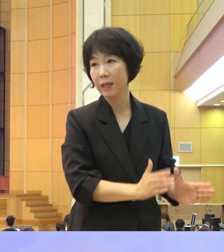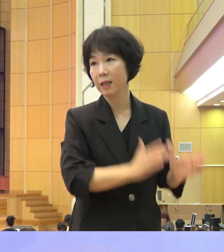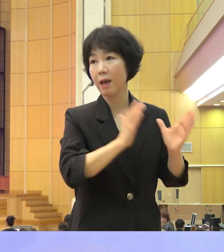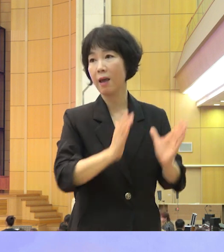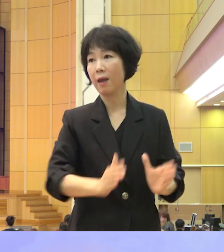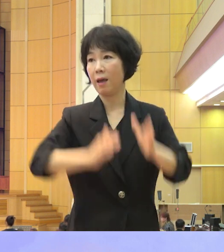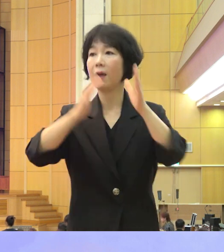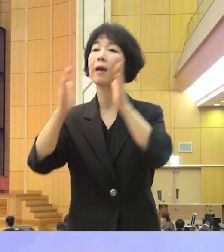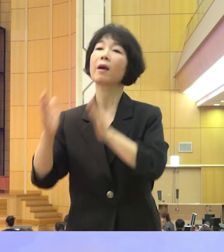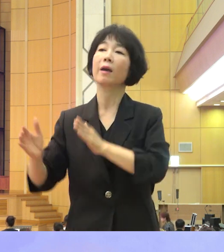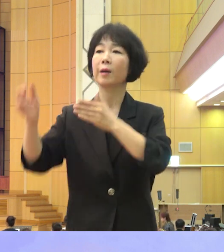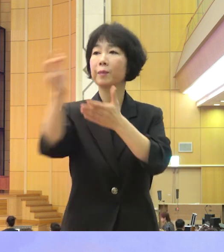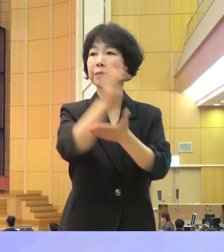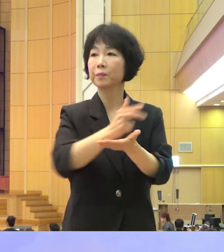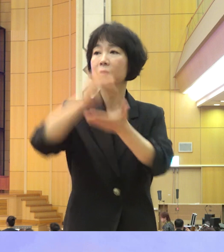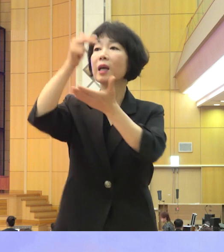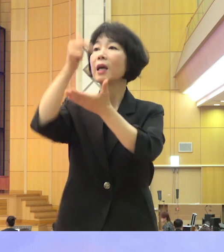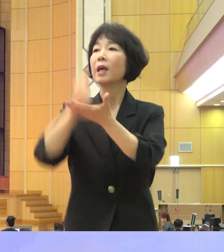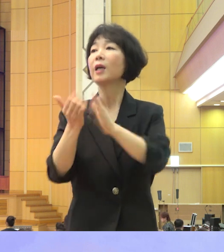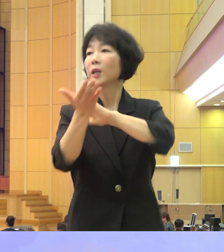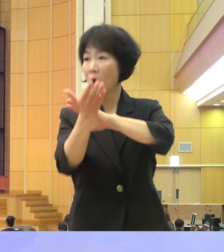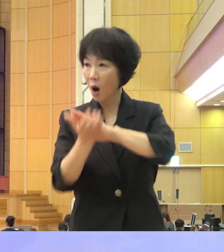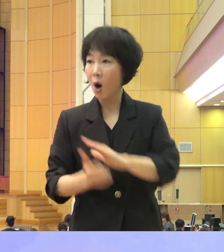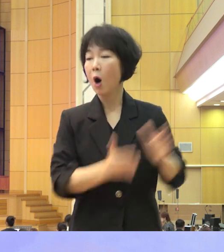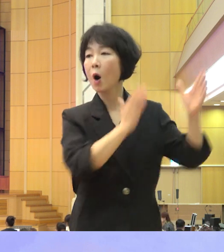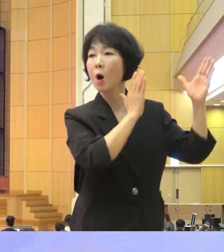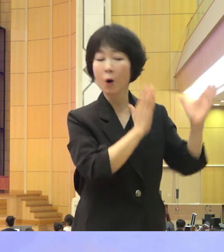여호와 이레